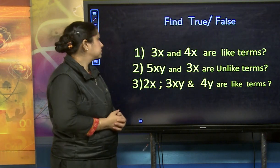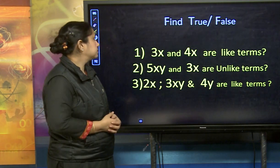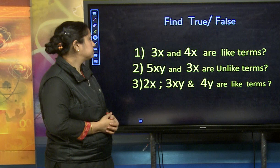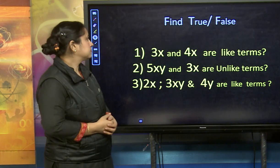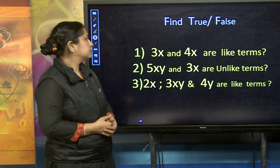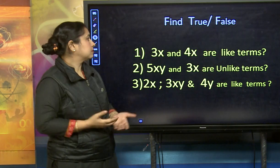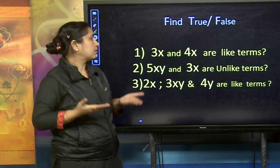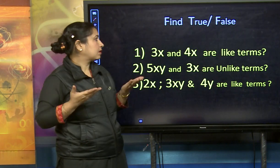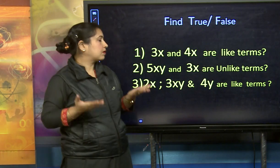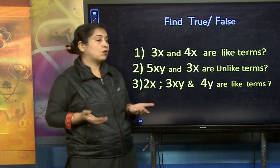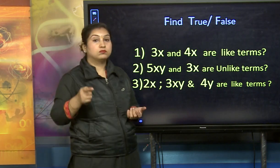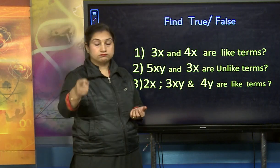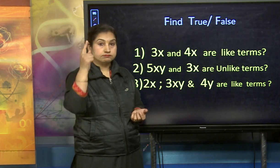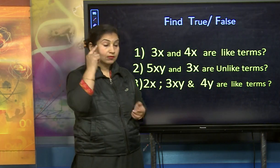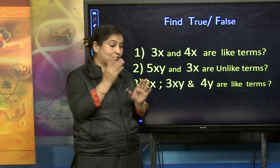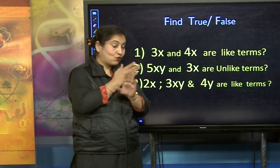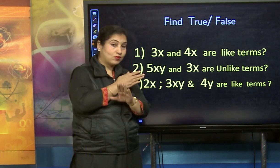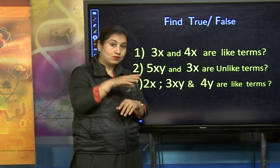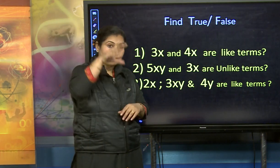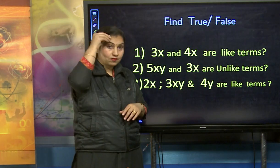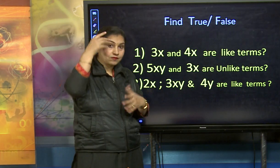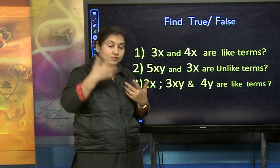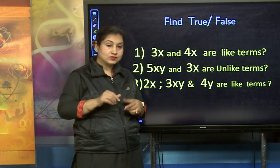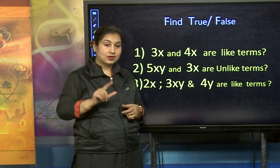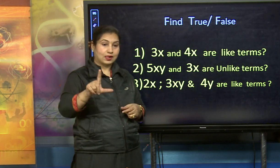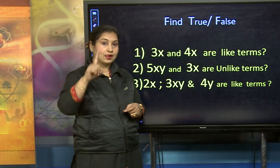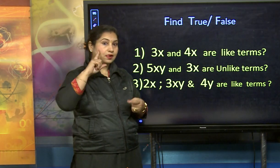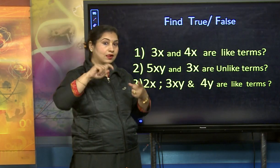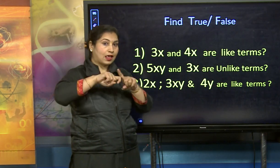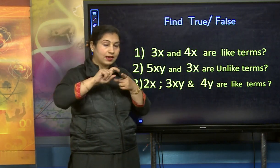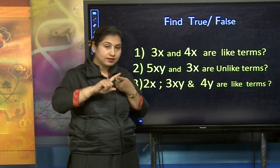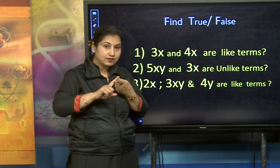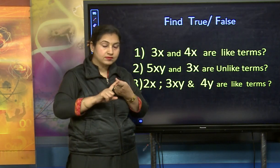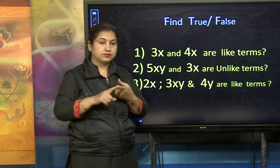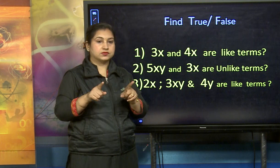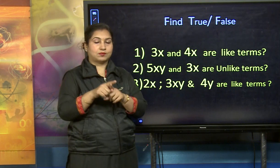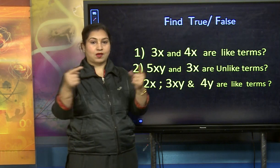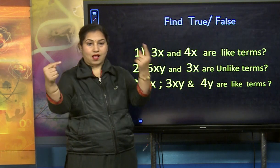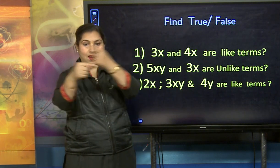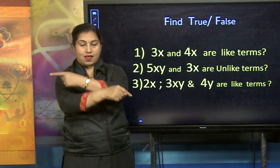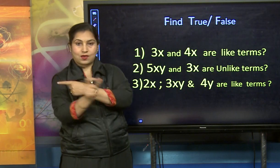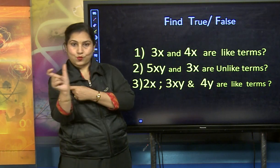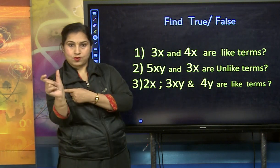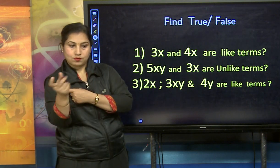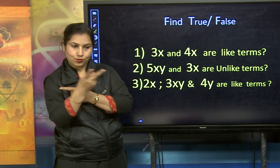अब इसमें हुए देर पहले ही नॉलेज के आधार पर बताना है कि थ्रू या